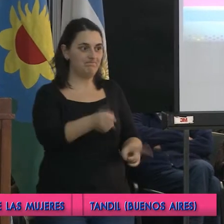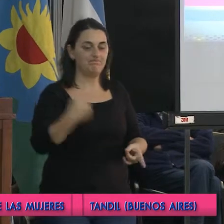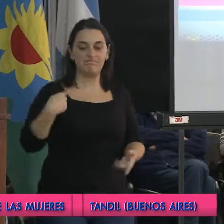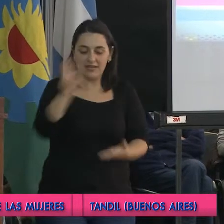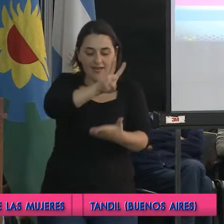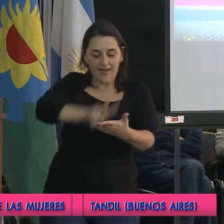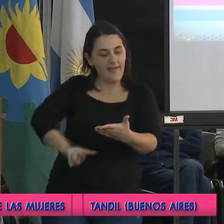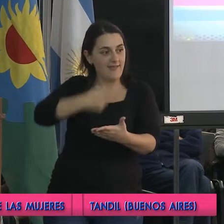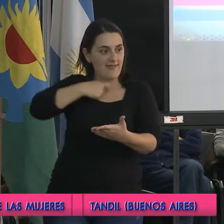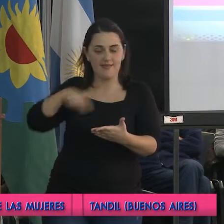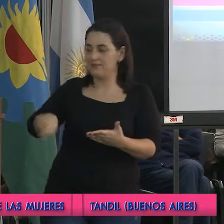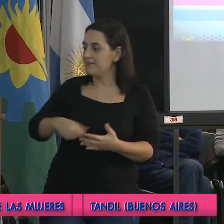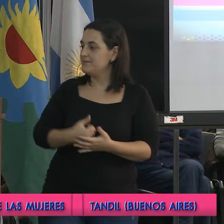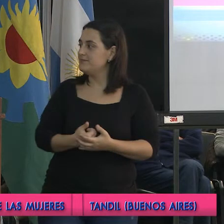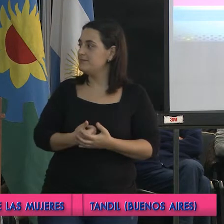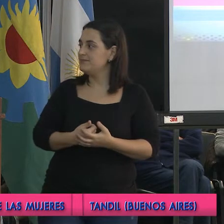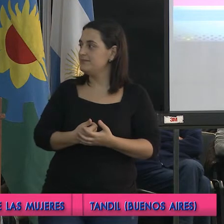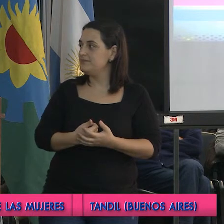esta intervención,